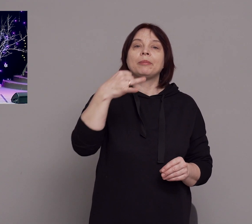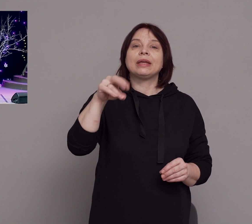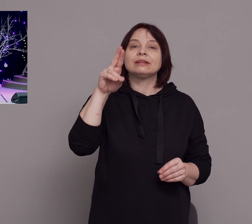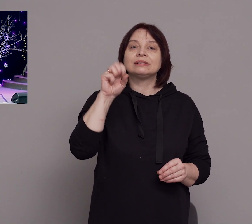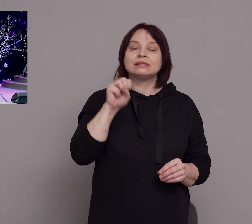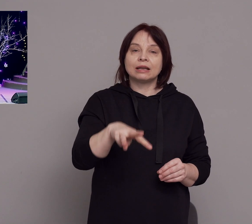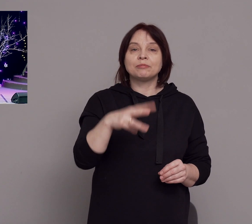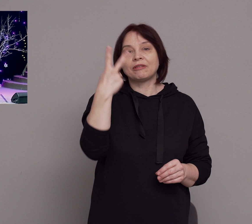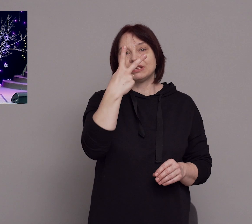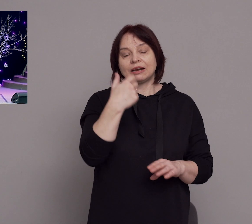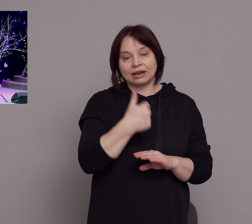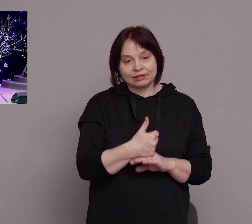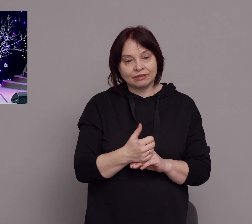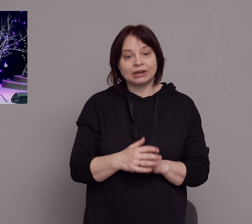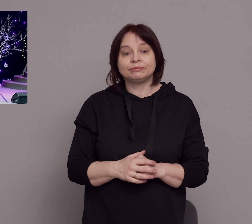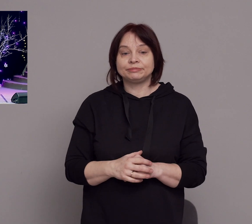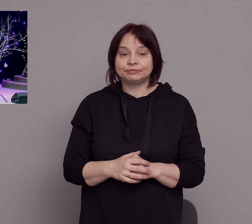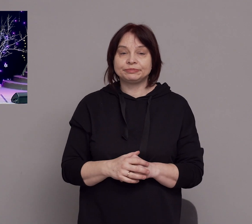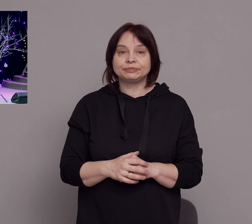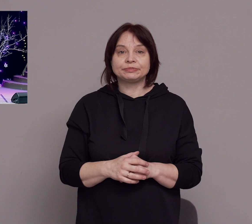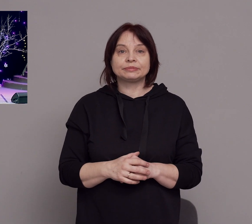послание к Филиппийцам, 2 глава.